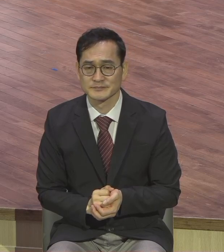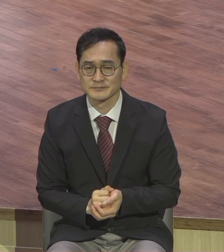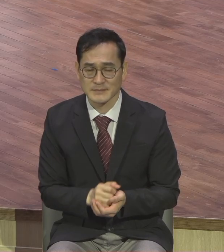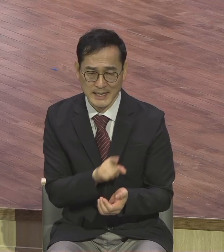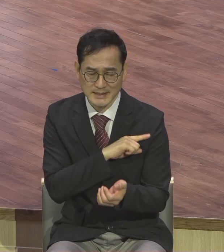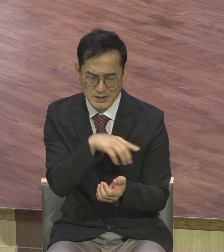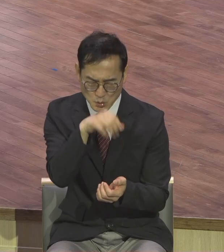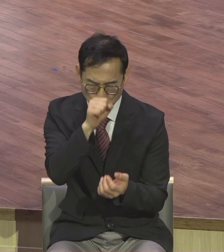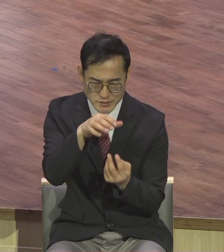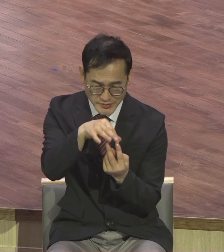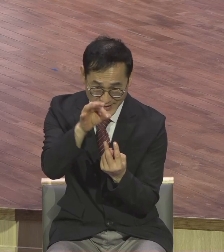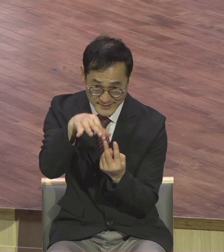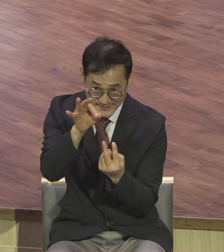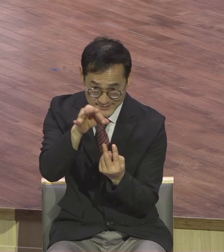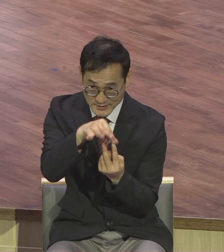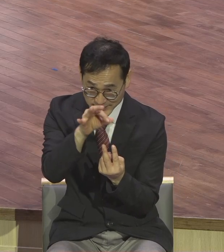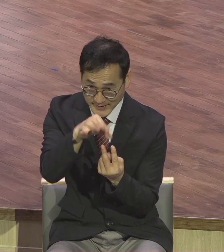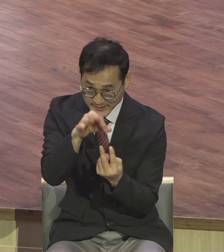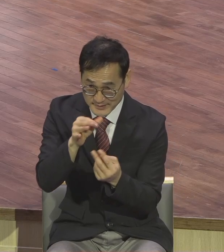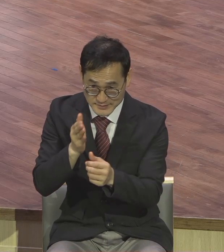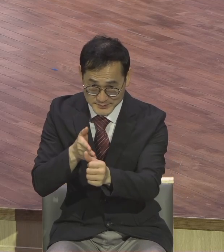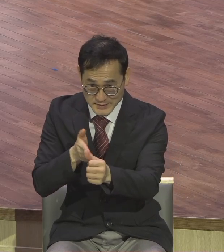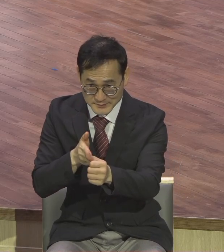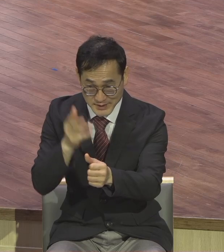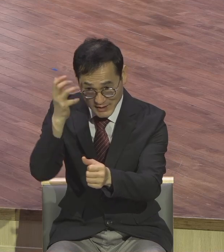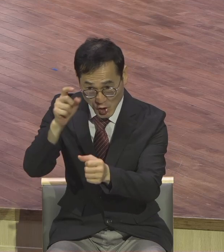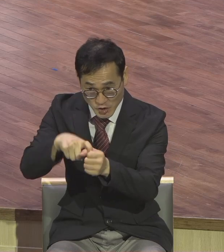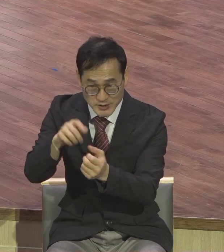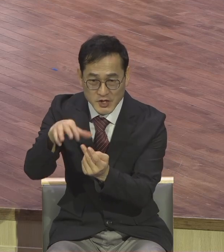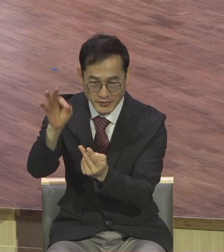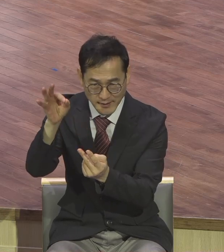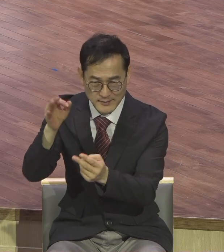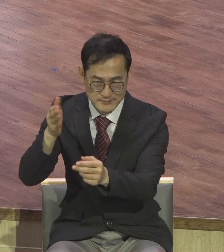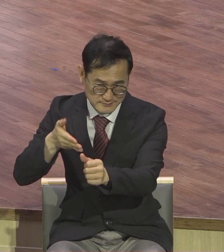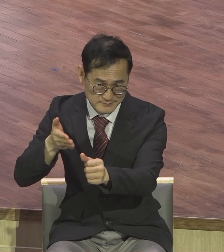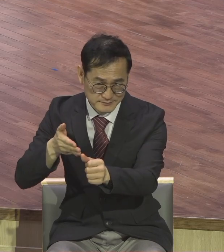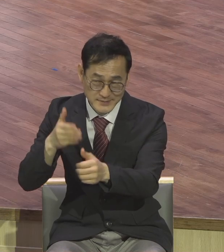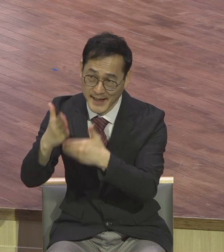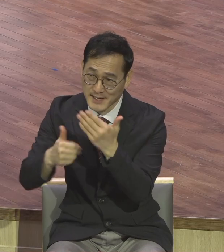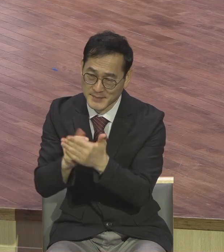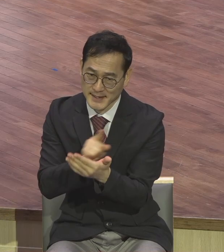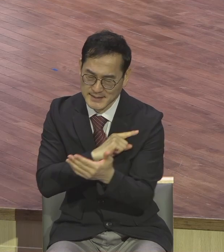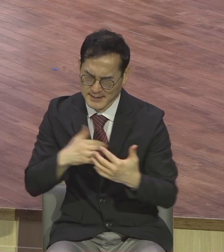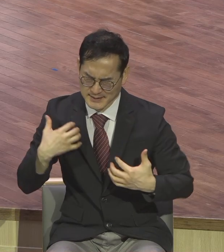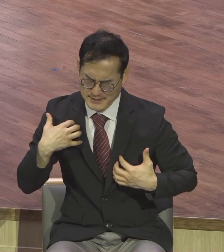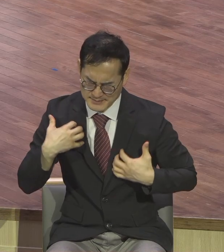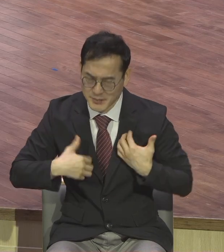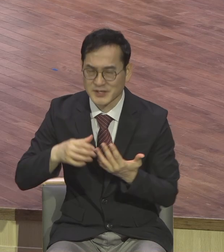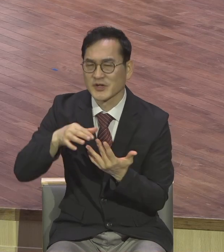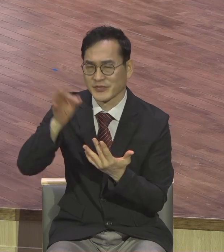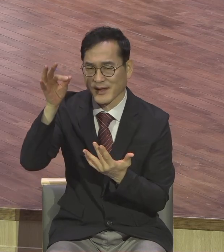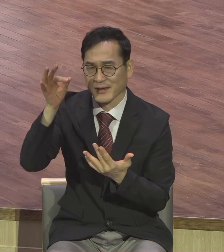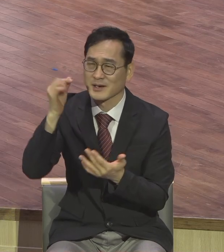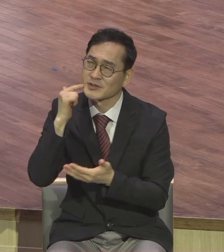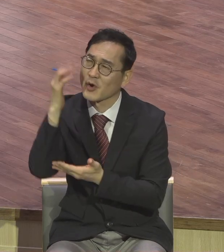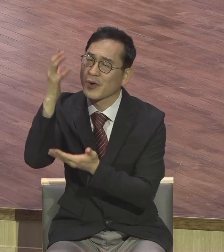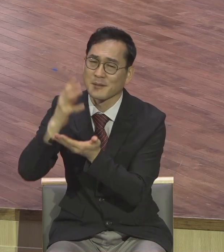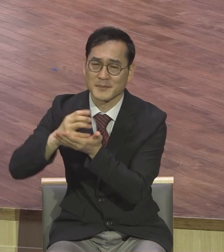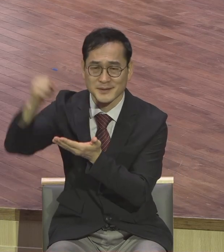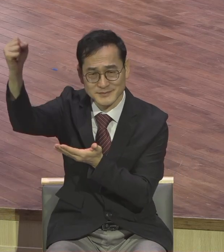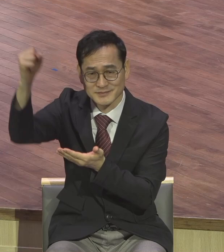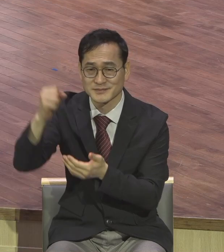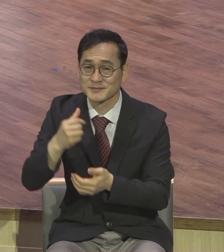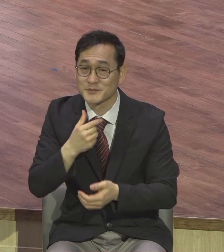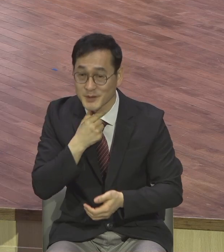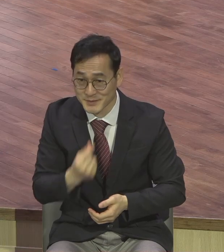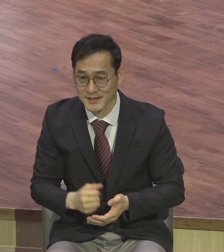영적 선택을 하시길 바랍니다. 영적 선택입니다. 그래서 하나님이 가장 기뻐하시는 큰 영광도를 주시기를 주님으로